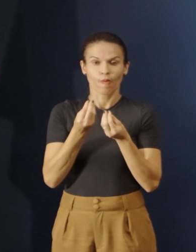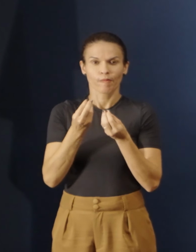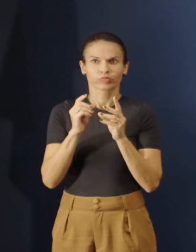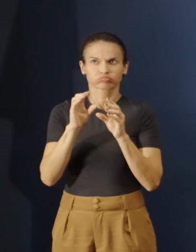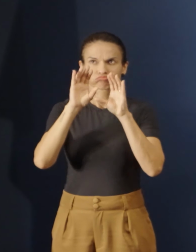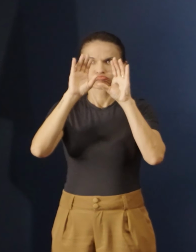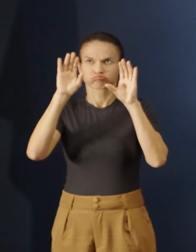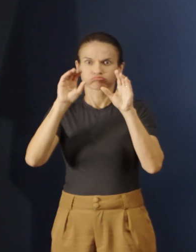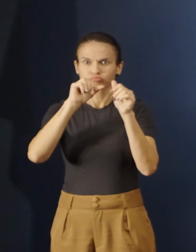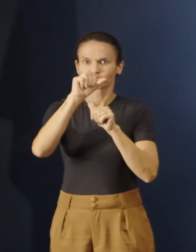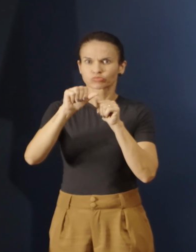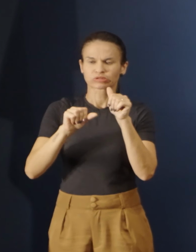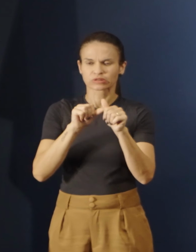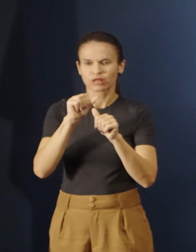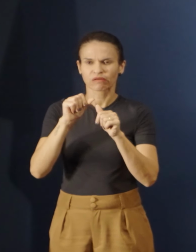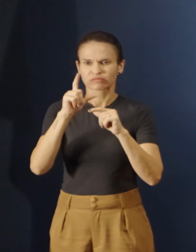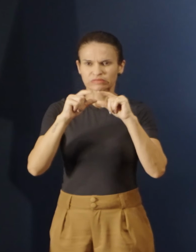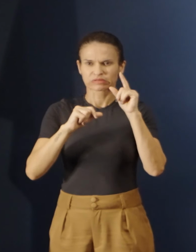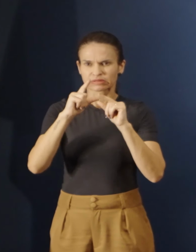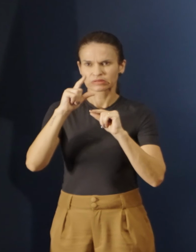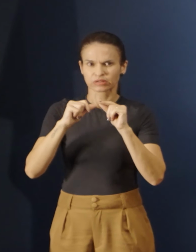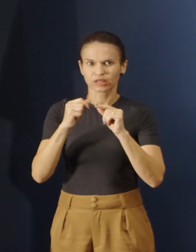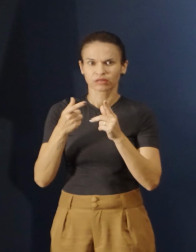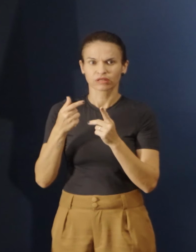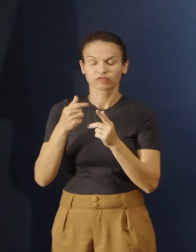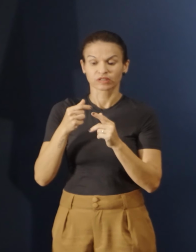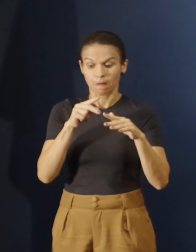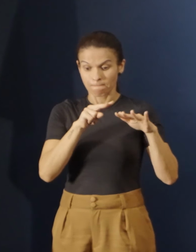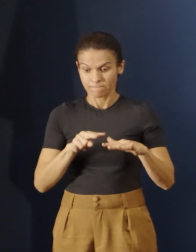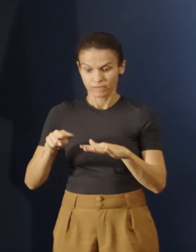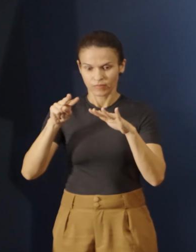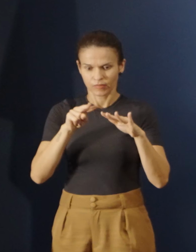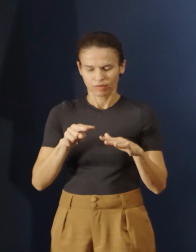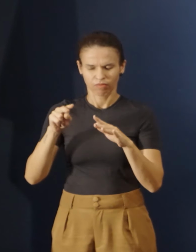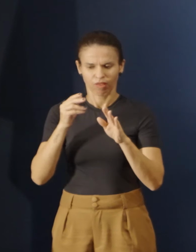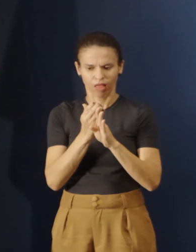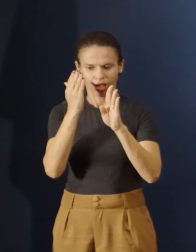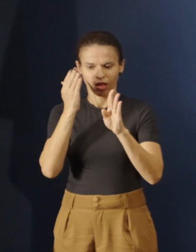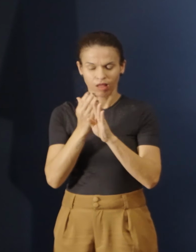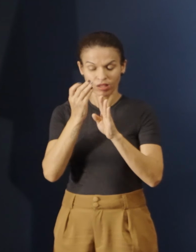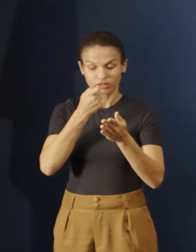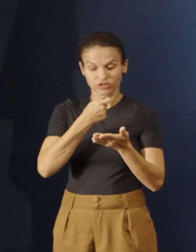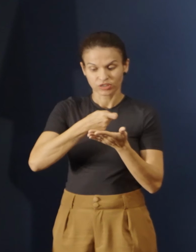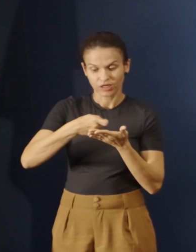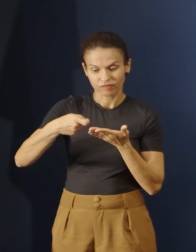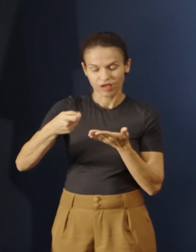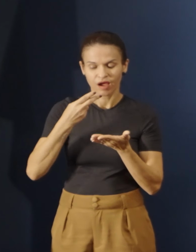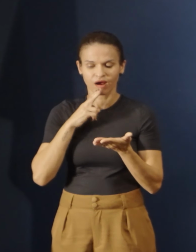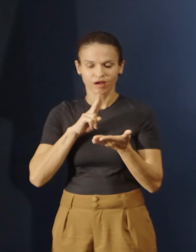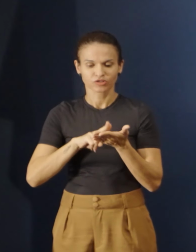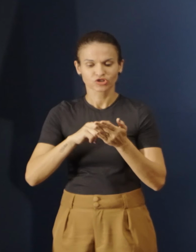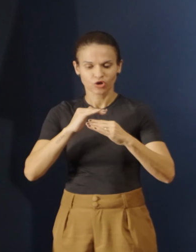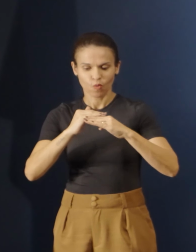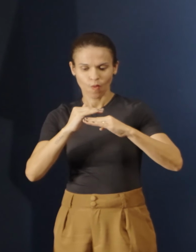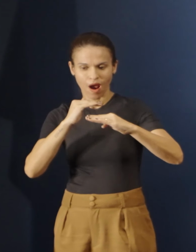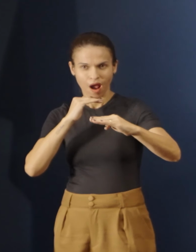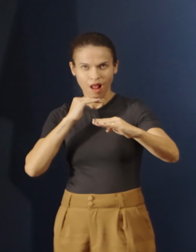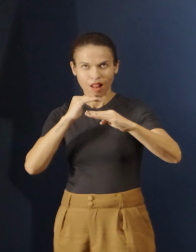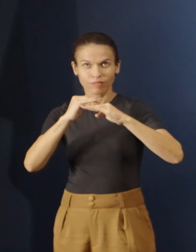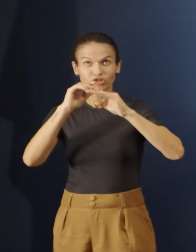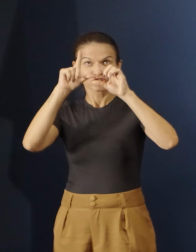devem mudar bastante, porque ele fazia coisas, previsões semanais. E ele só escrevia as cartas quando tinha algum alinhamento de astro,